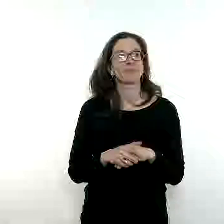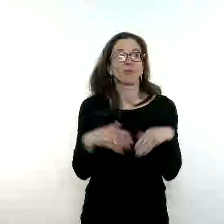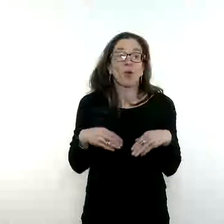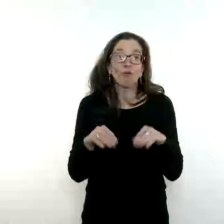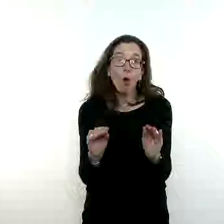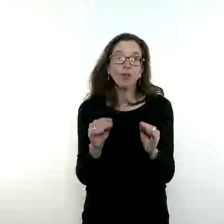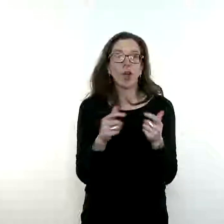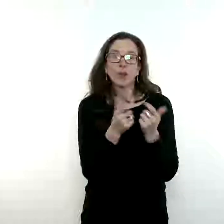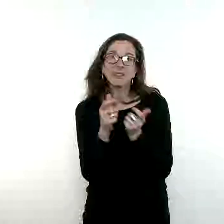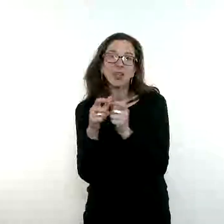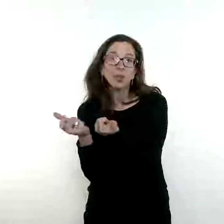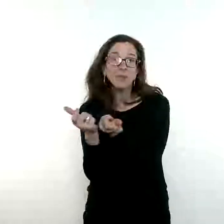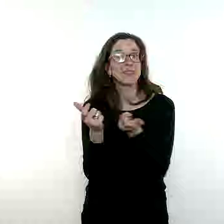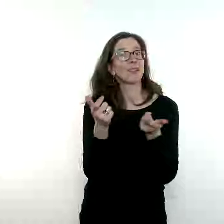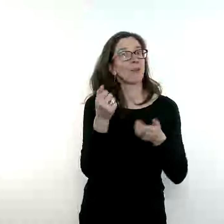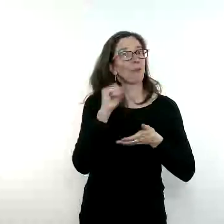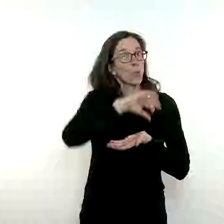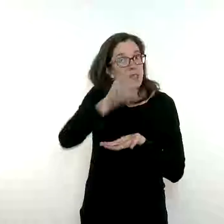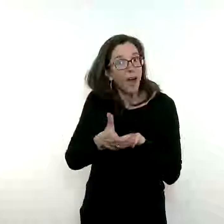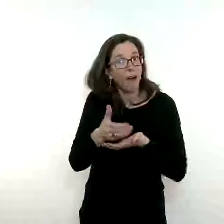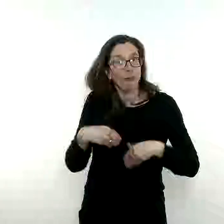la métropole, route de Mende.